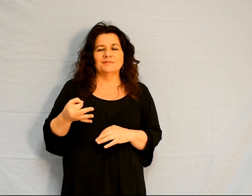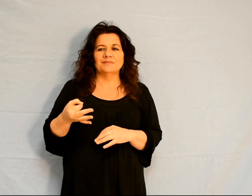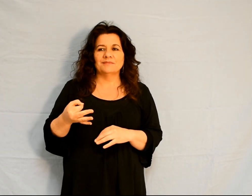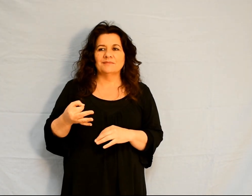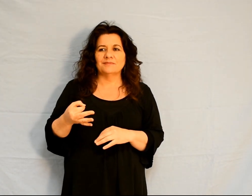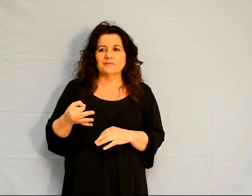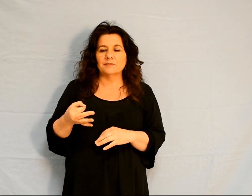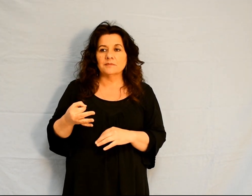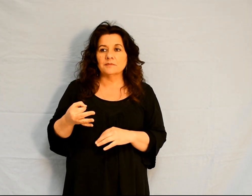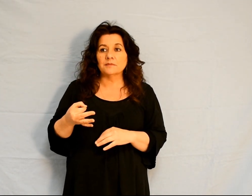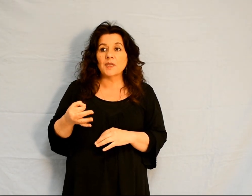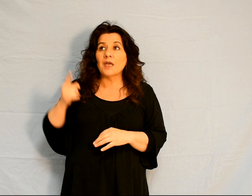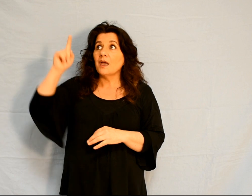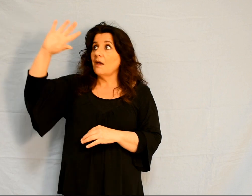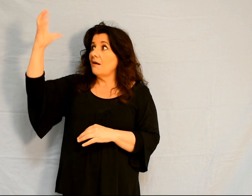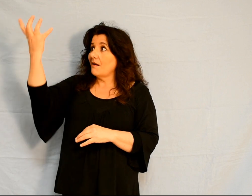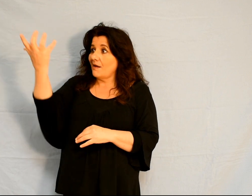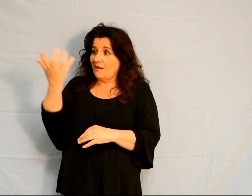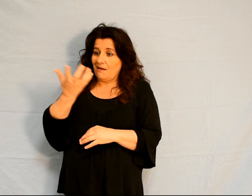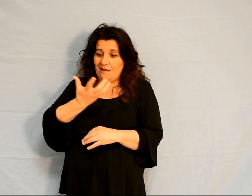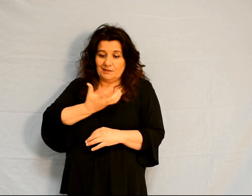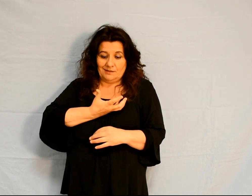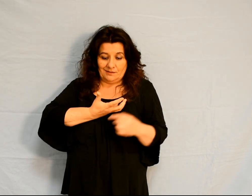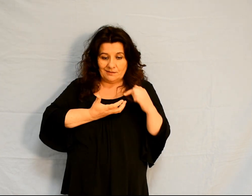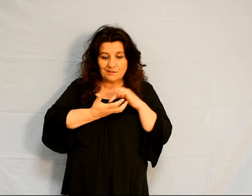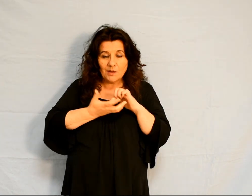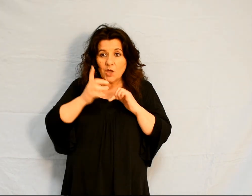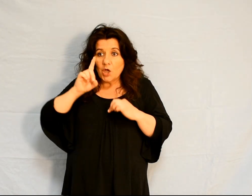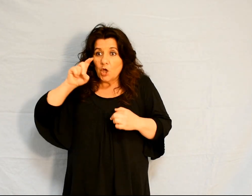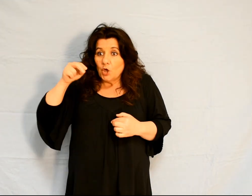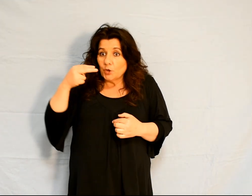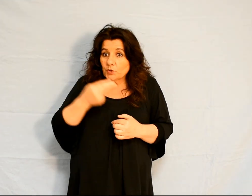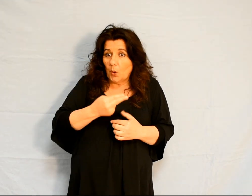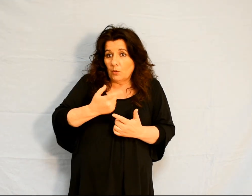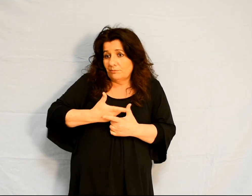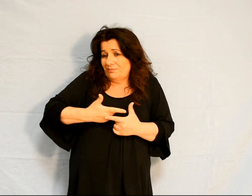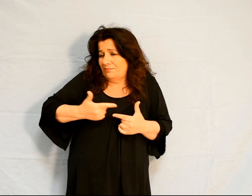Les dons de la grâce sont variés, mais c'est le même Esprit.